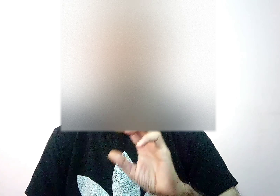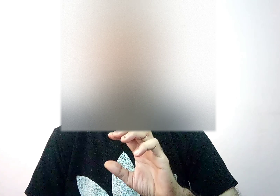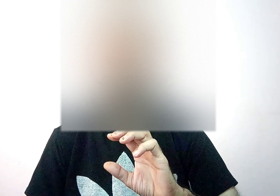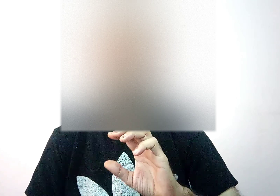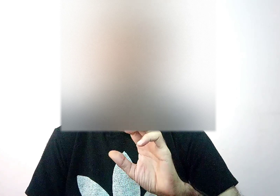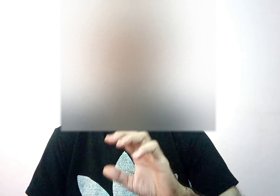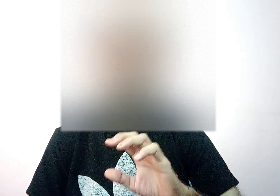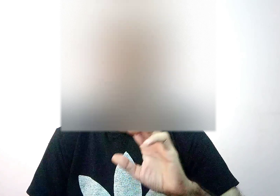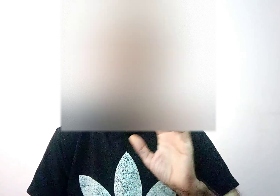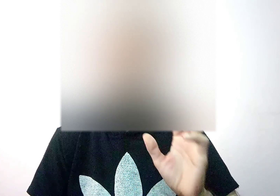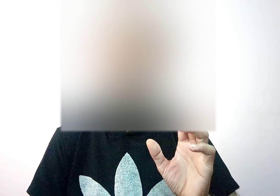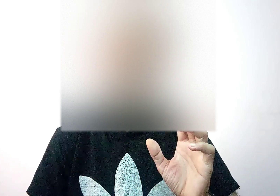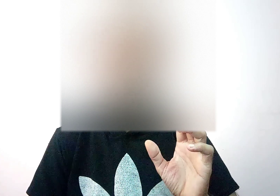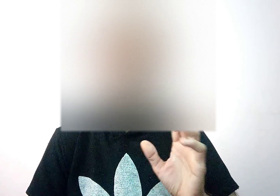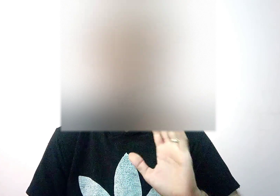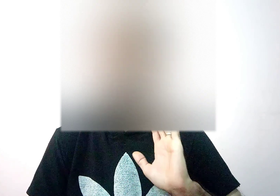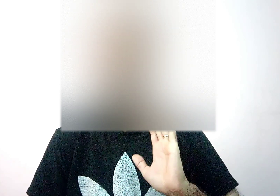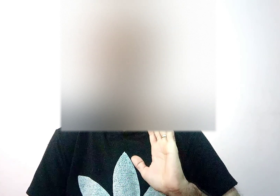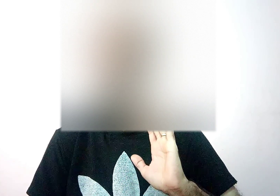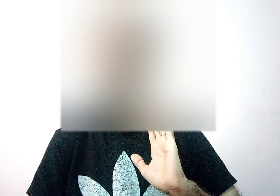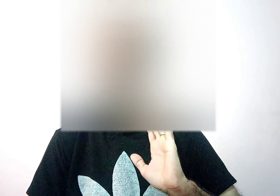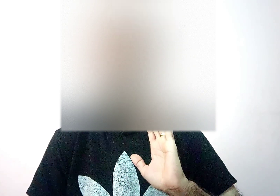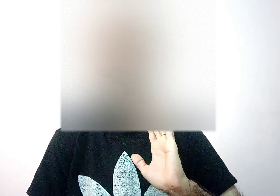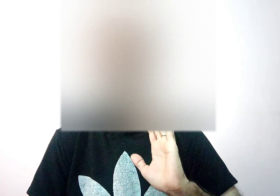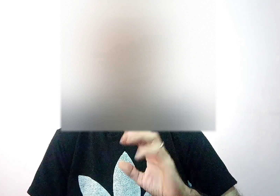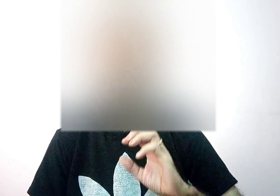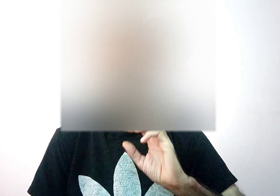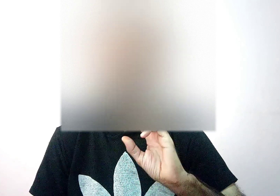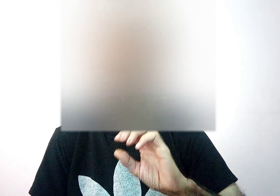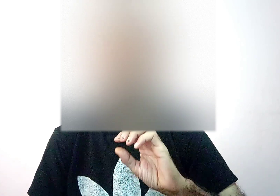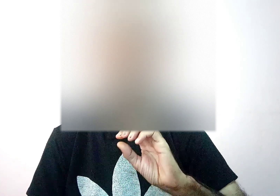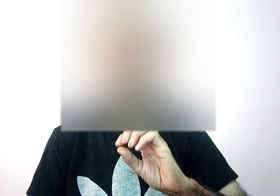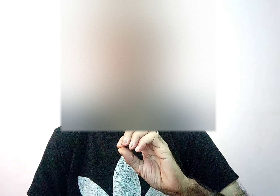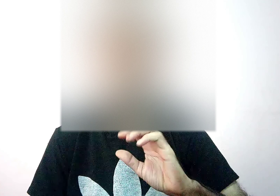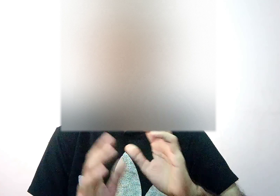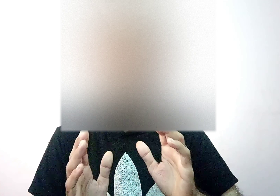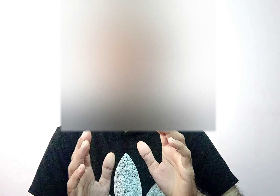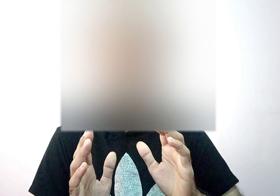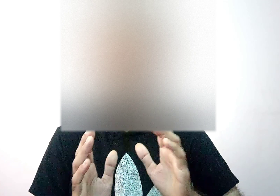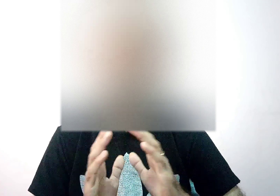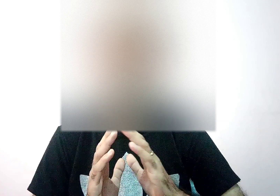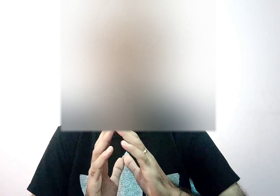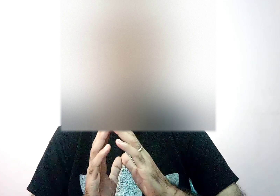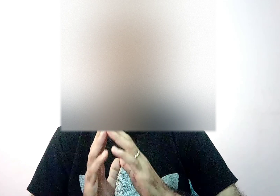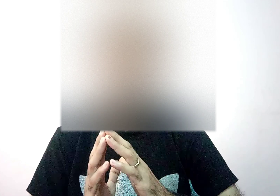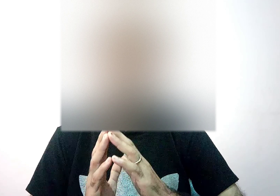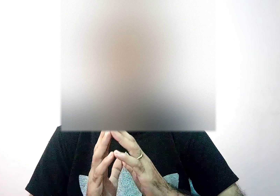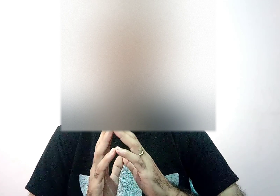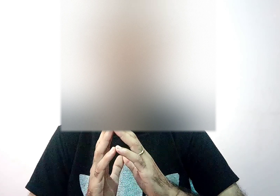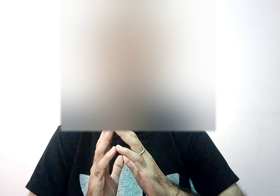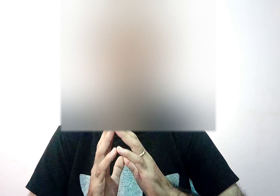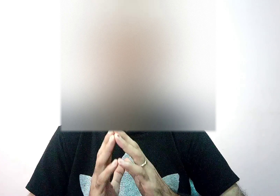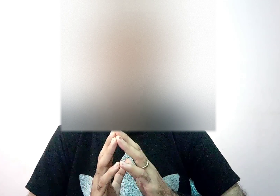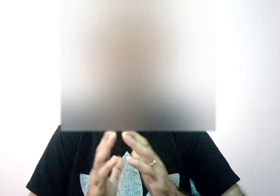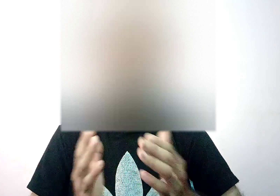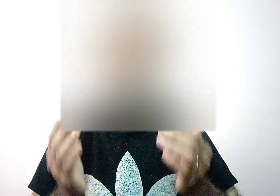الإقليم ميال لأريتريا الله أعلم، لكن الأحداث اللي احنا بنشوفها دلوقتي أو الأعمال العسكرية اللي بتقوم